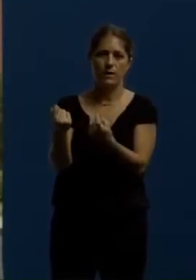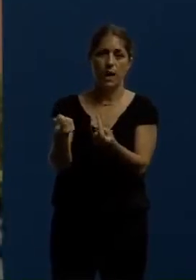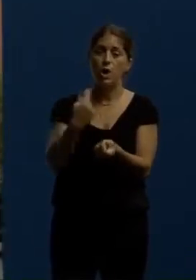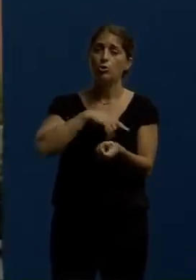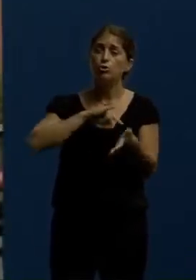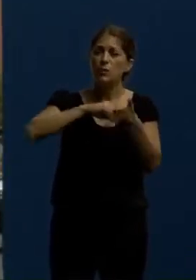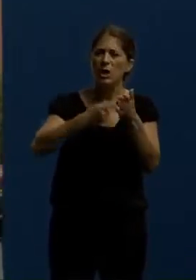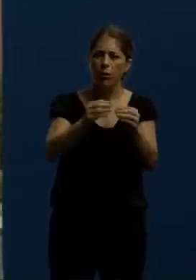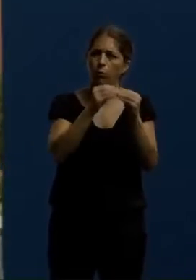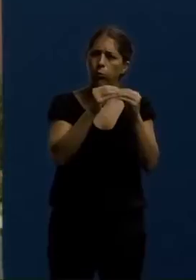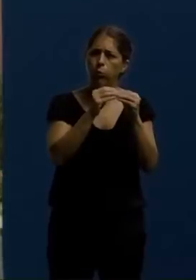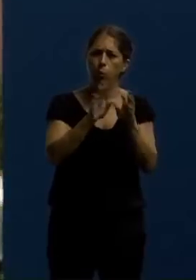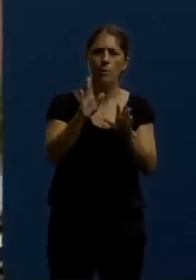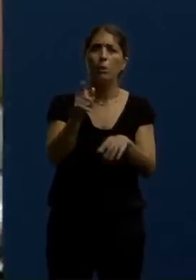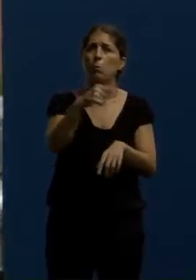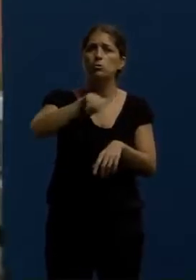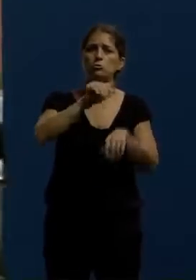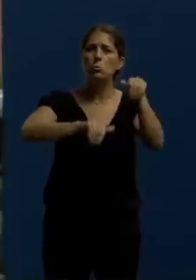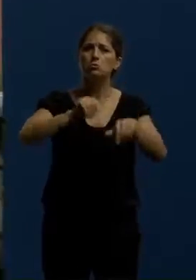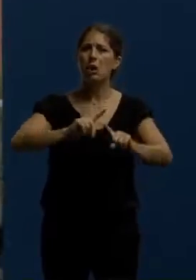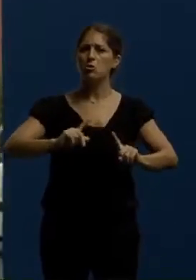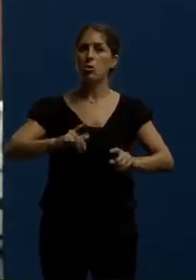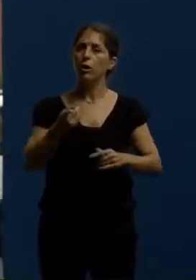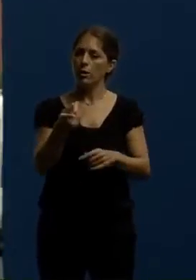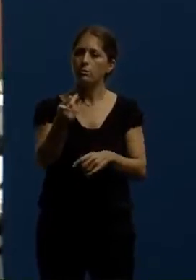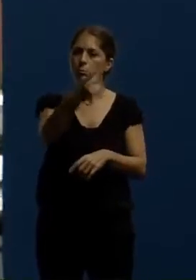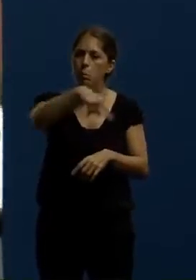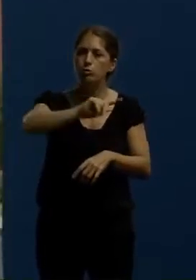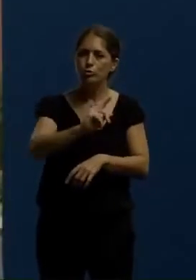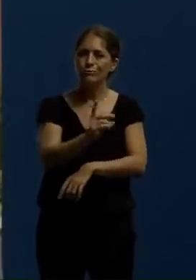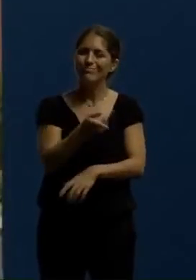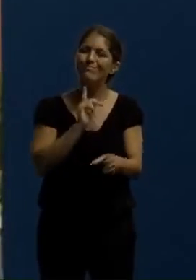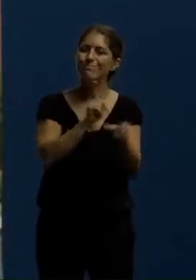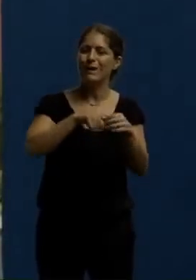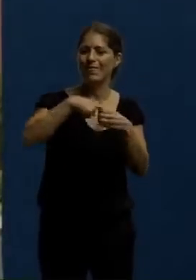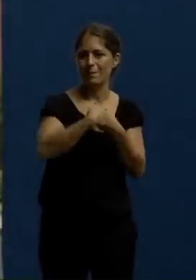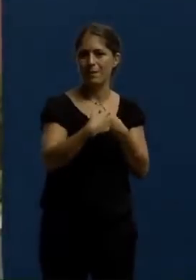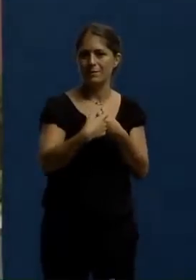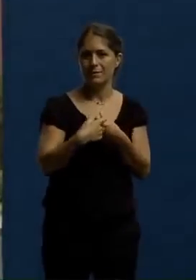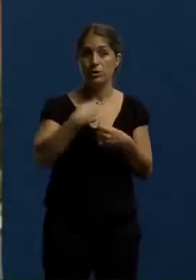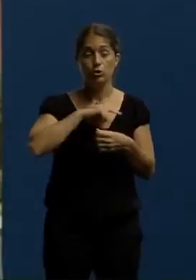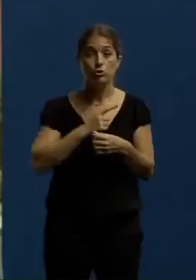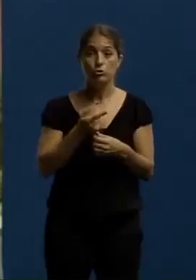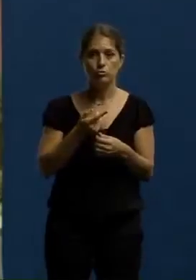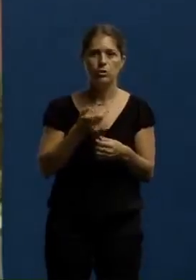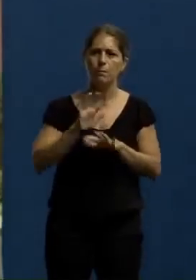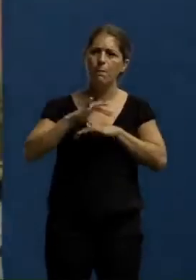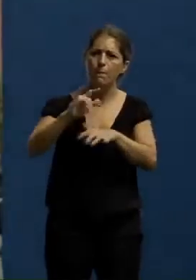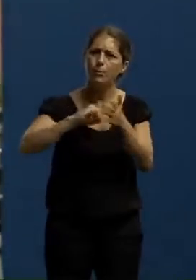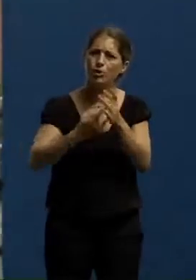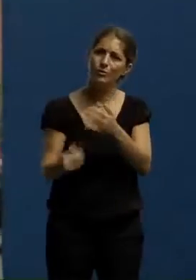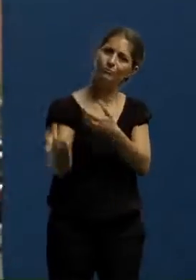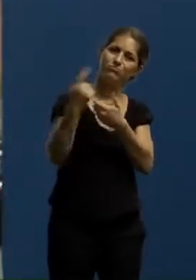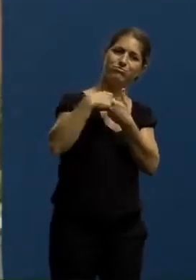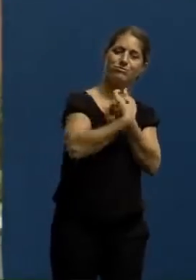proxecto no que vos votedes, sino un proxecto do que vos sintades cómplices. Por iso queremos que vos sumedes o proxecto da Marea, porque é un proxecto